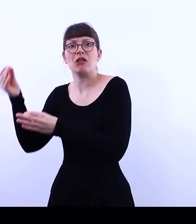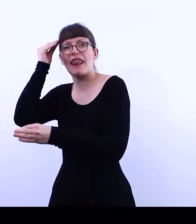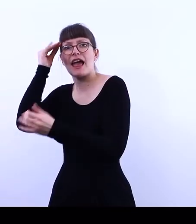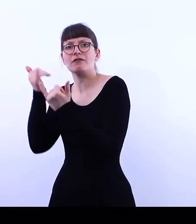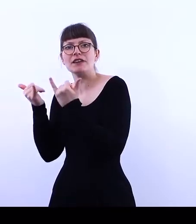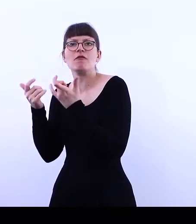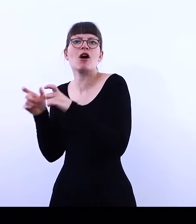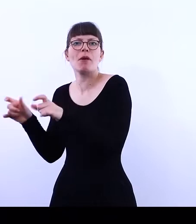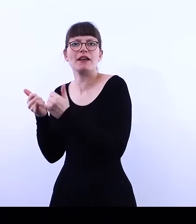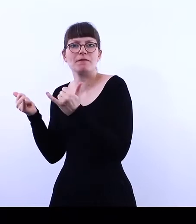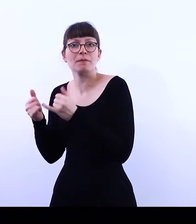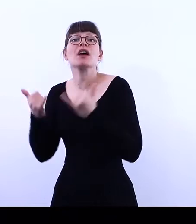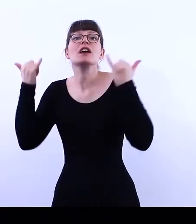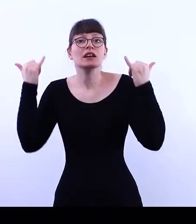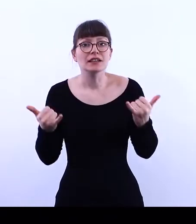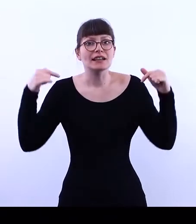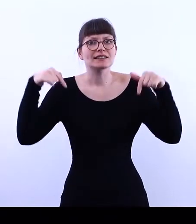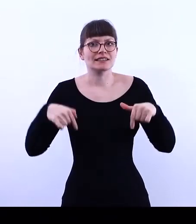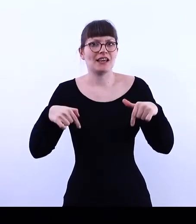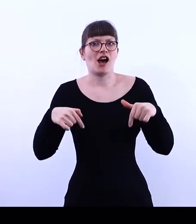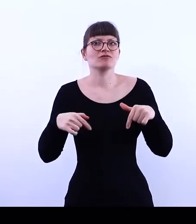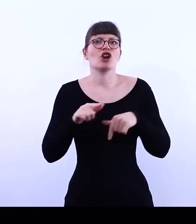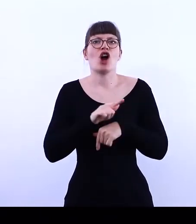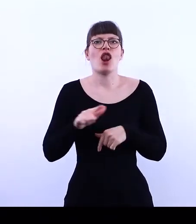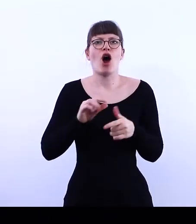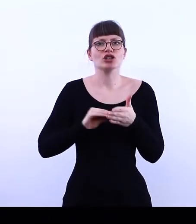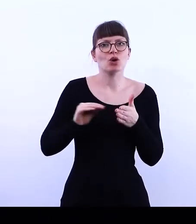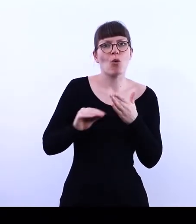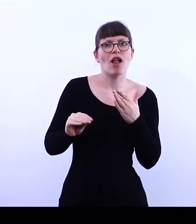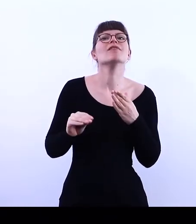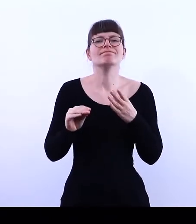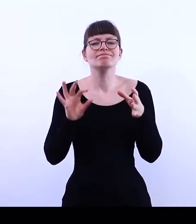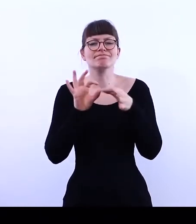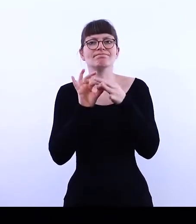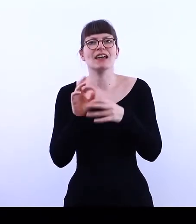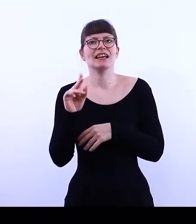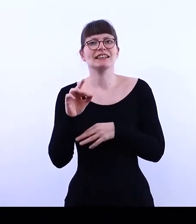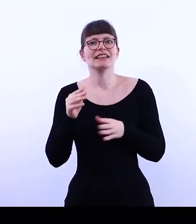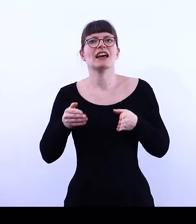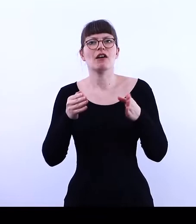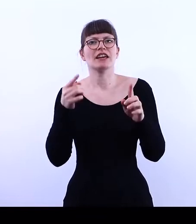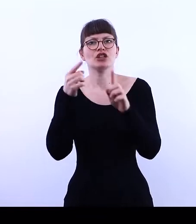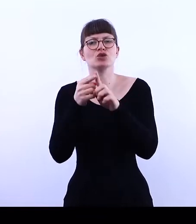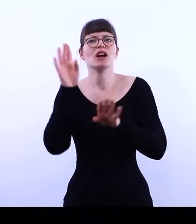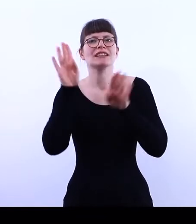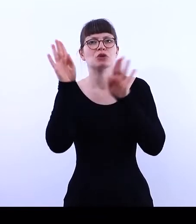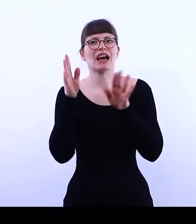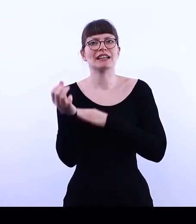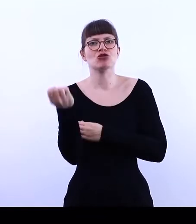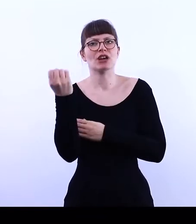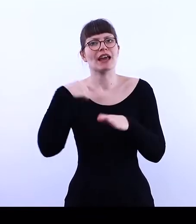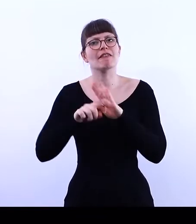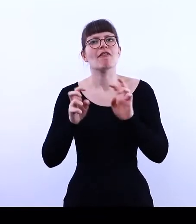Und jetzt also bei uns hier in der Law School geht es weiter mit digitale Wege zur Demokratiestärkung in Vereinen und